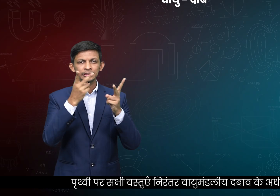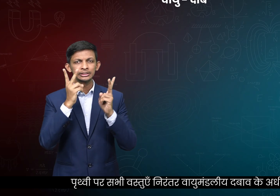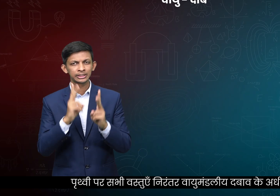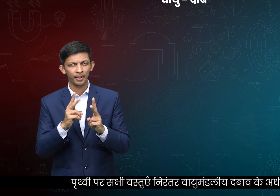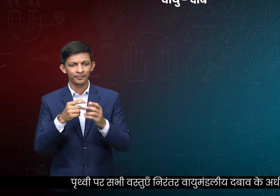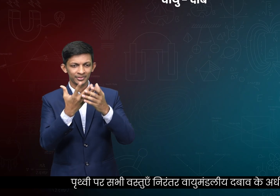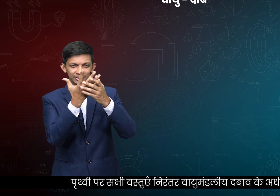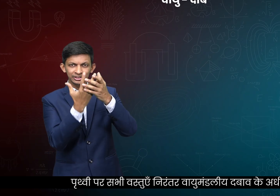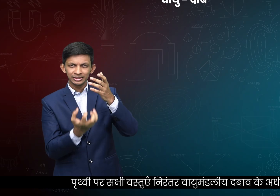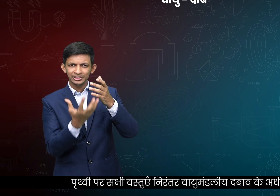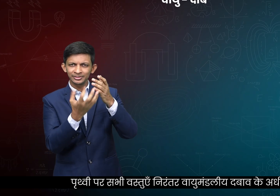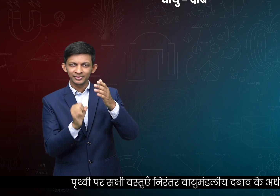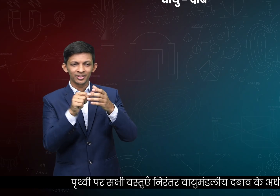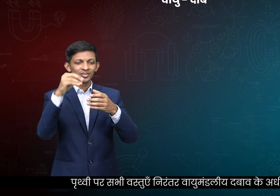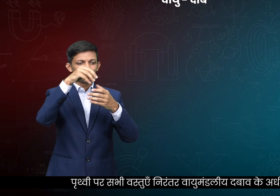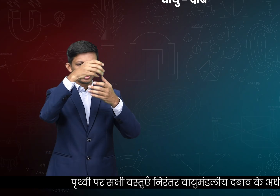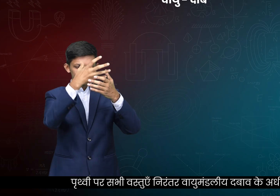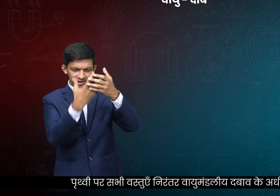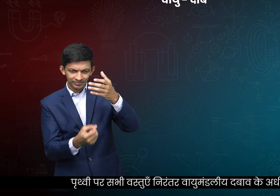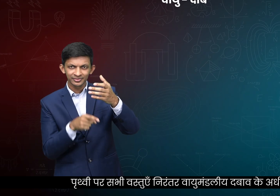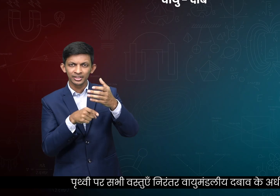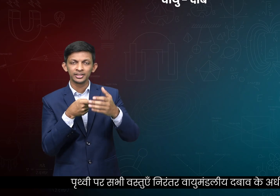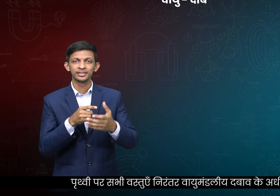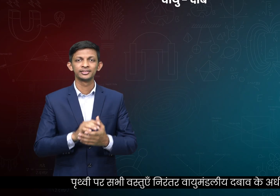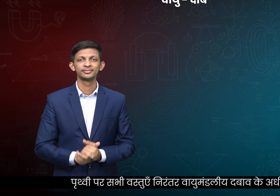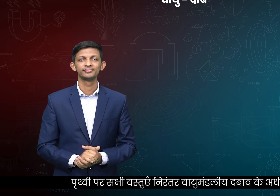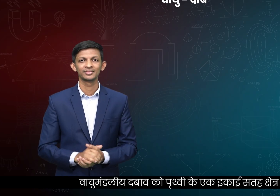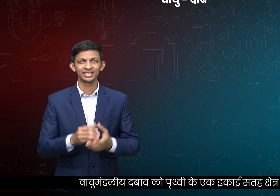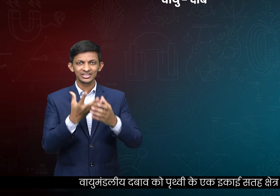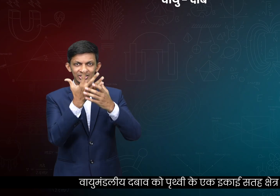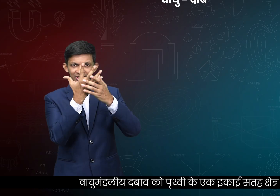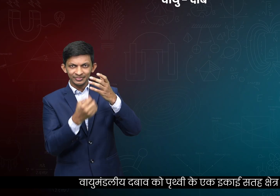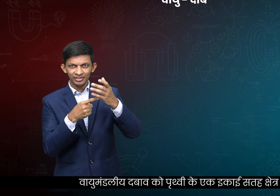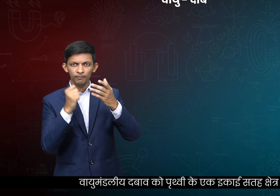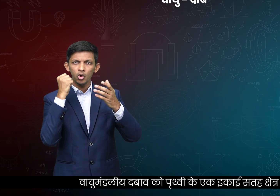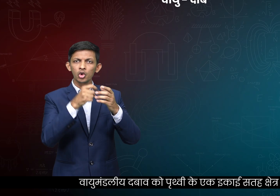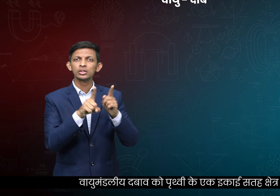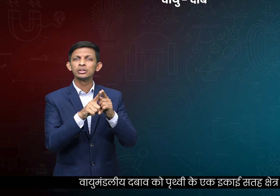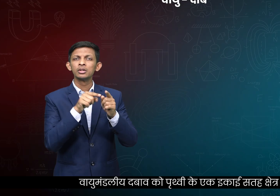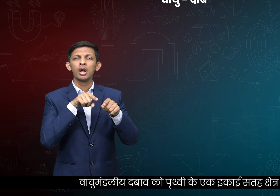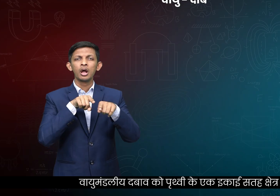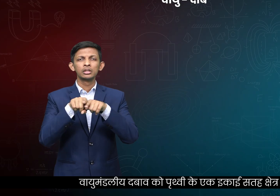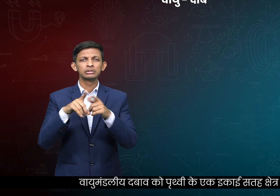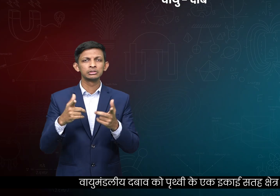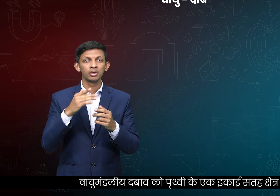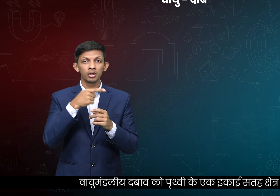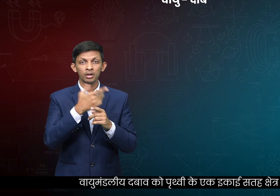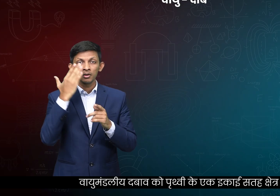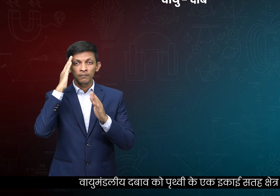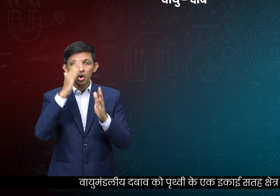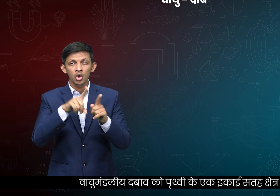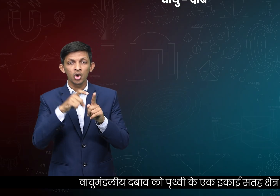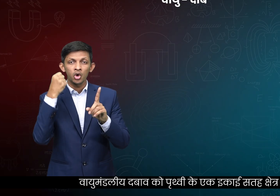निरंतर वायुमंडलीय दबाव के अधीन है। वायुमंडलीय दबाव को पृथ्वी